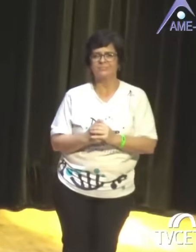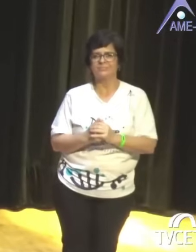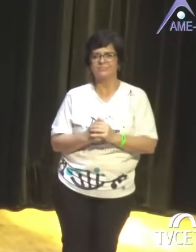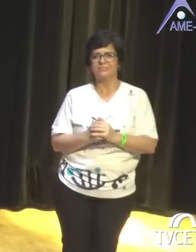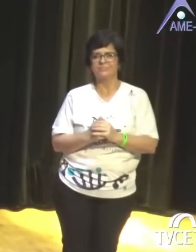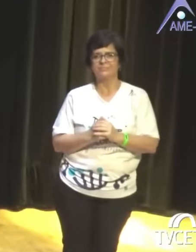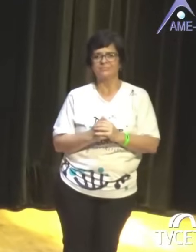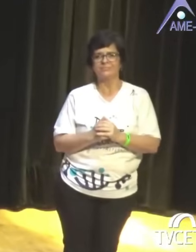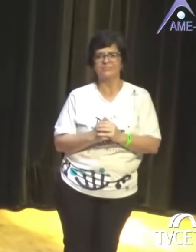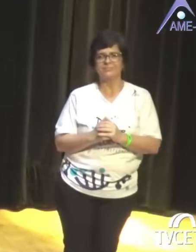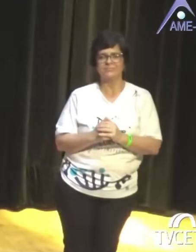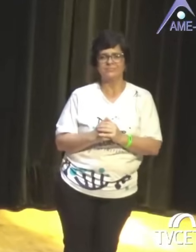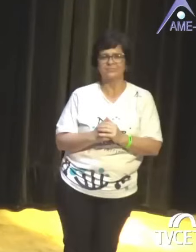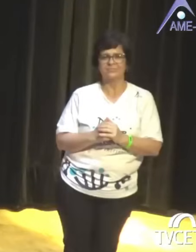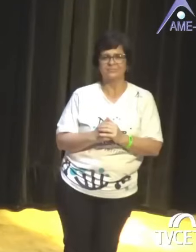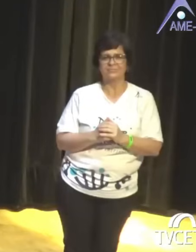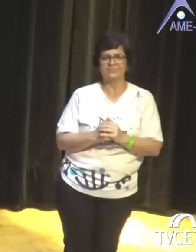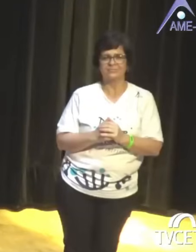dele